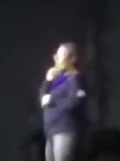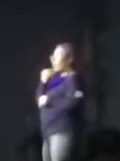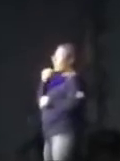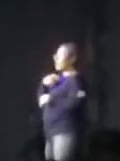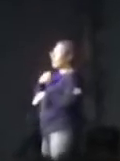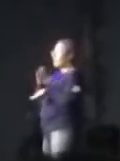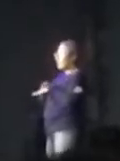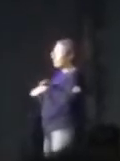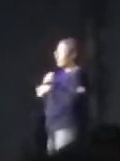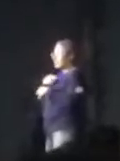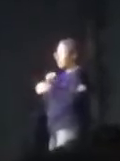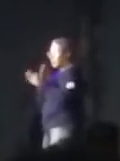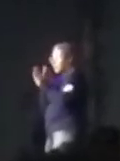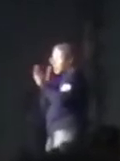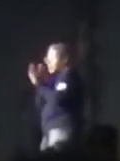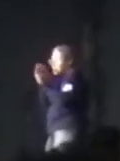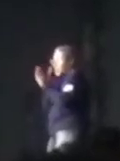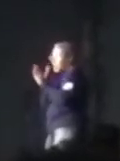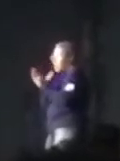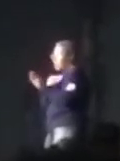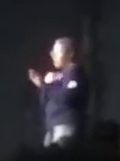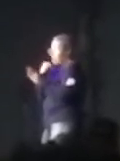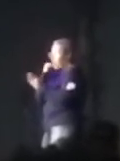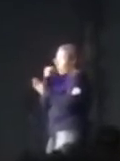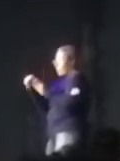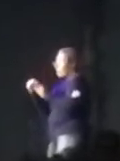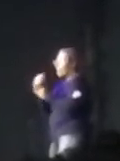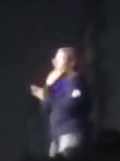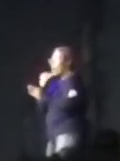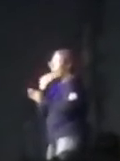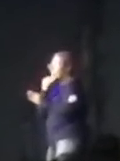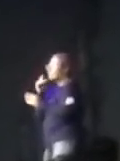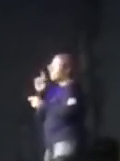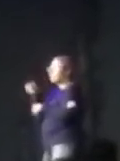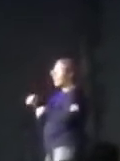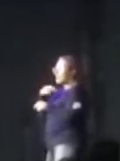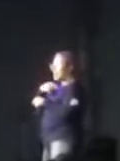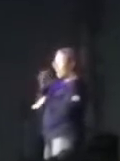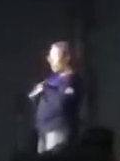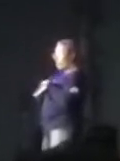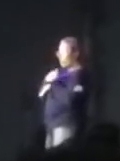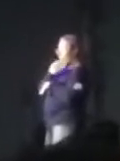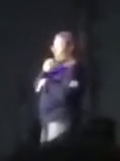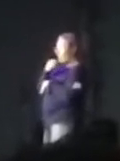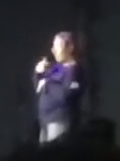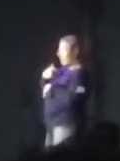uma emboscada e matou um homem, e esse rapaz